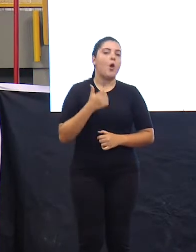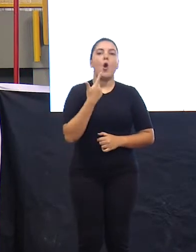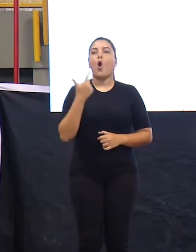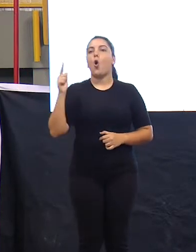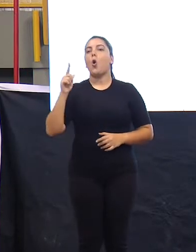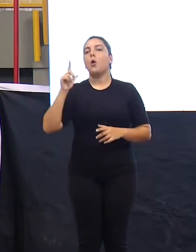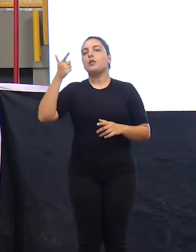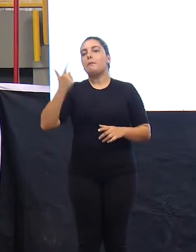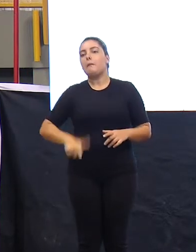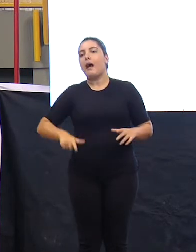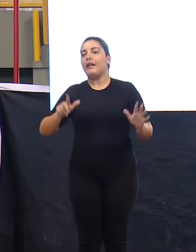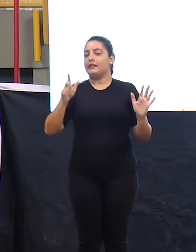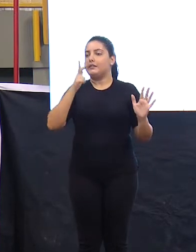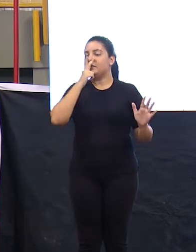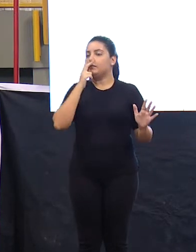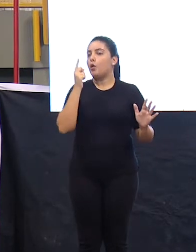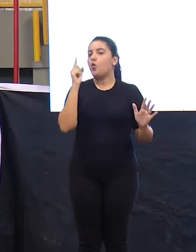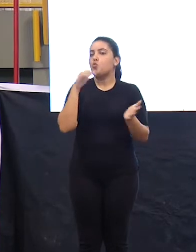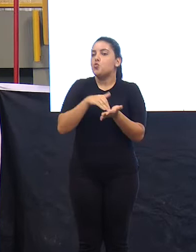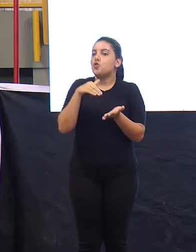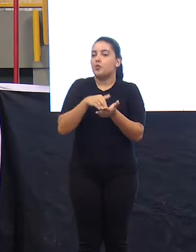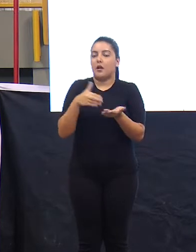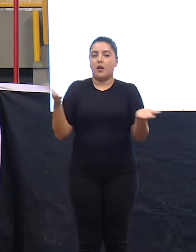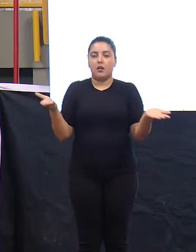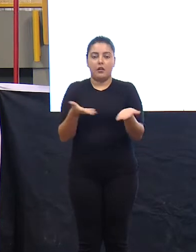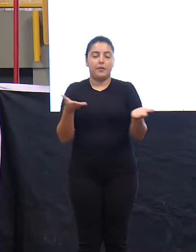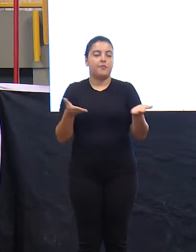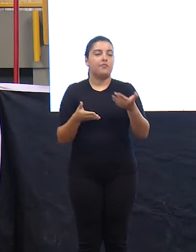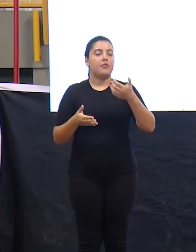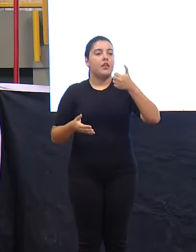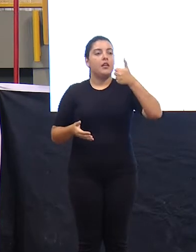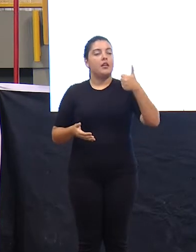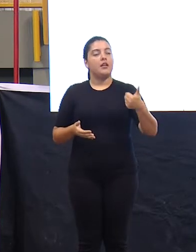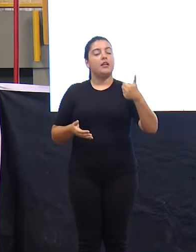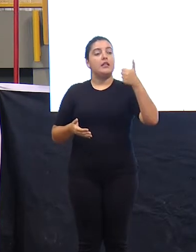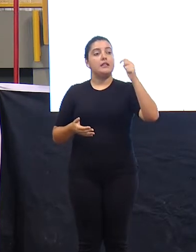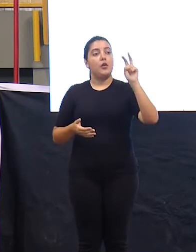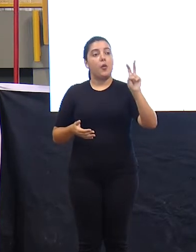gente fechar essa segunda parte. Quanto é